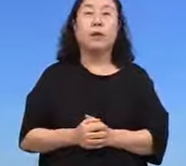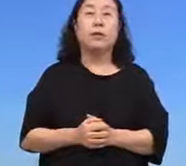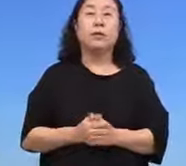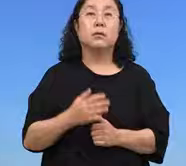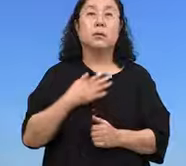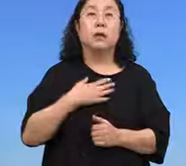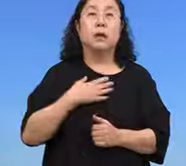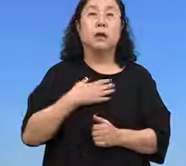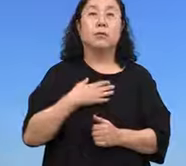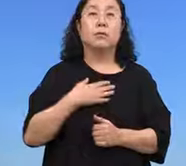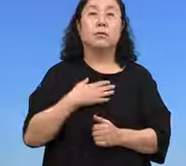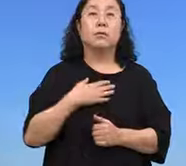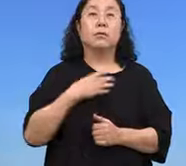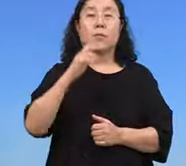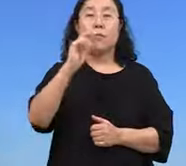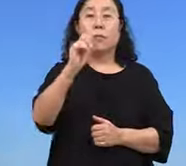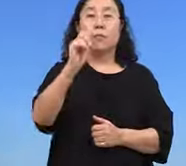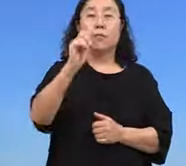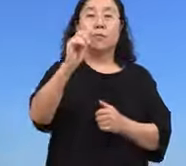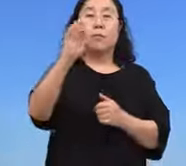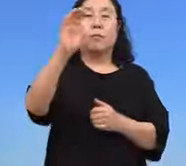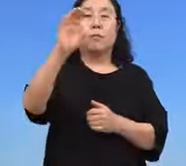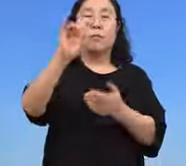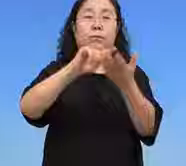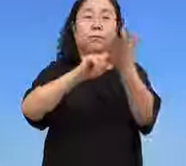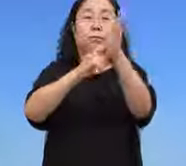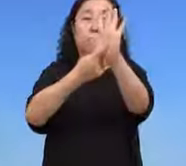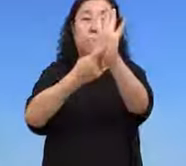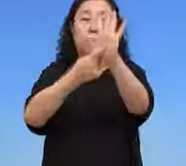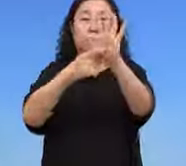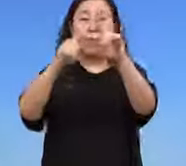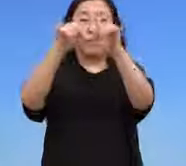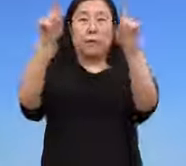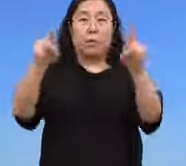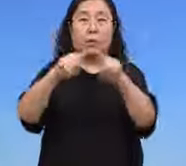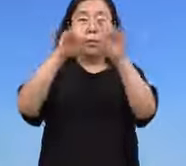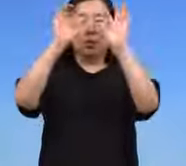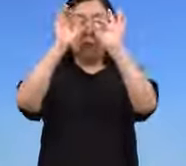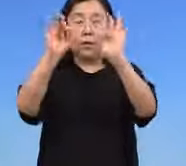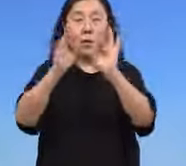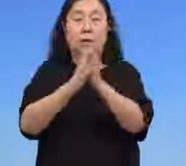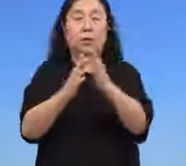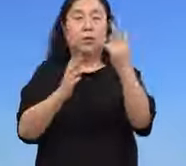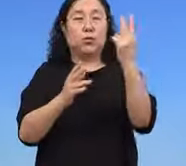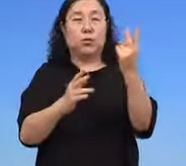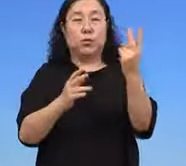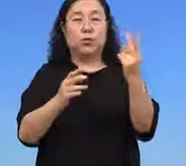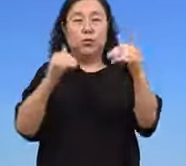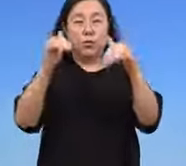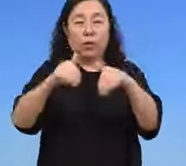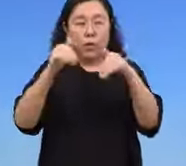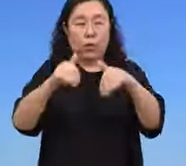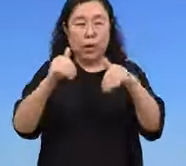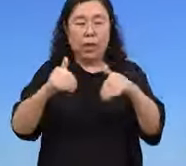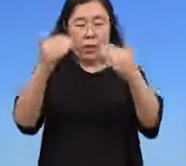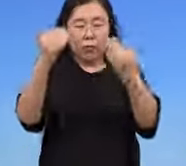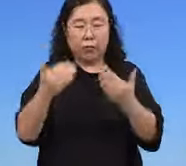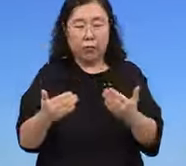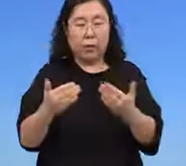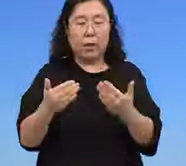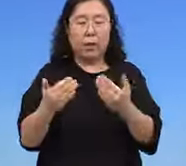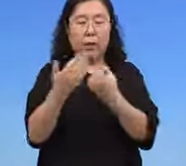너무 이게 와닿아가지고요, 화면으로도 한번 보십시오. 두 종에게 준 보상은 특혜가 아니라 더